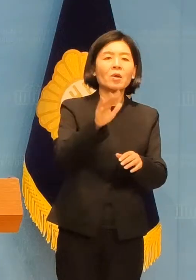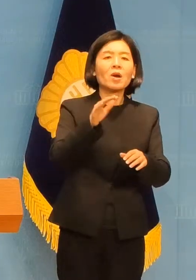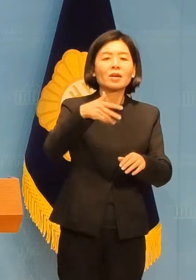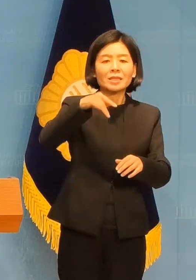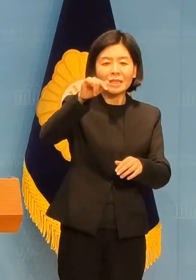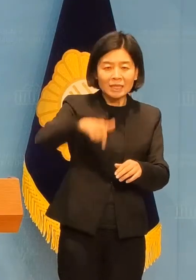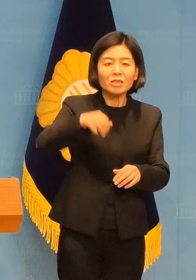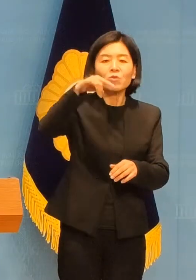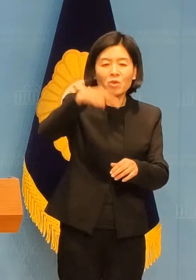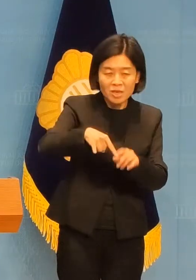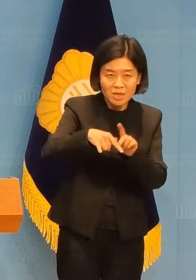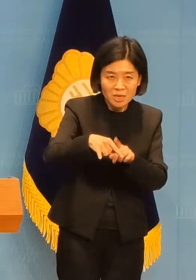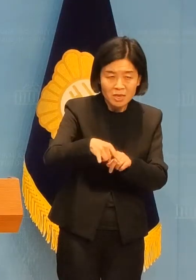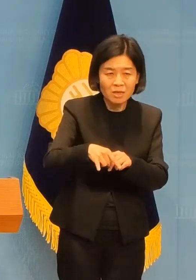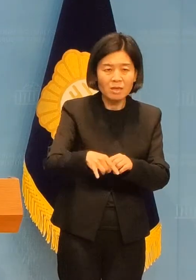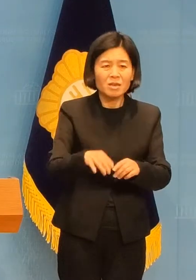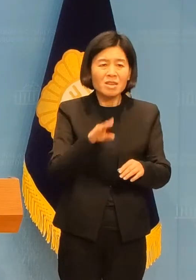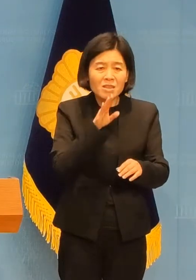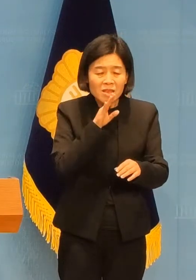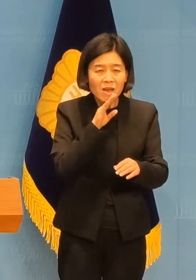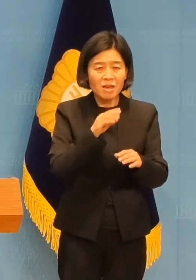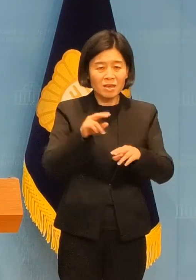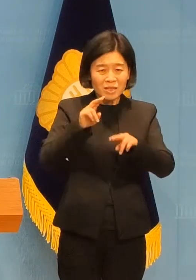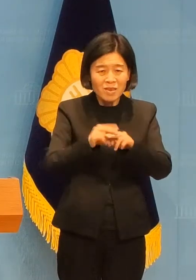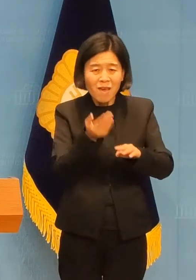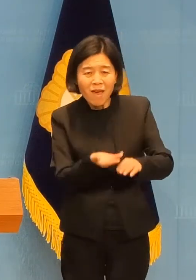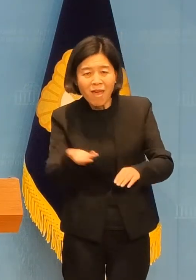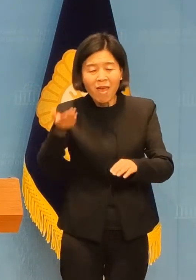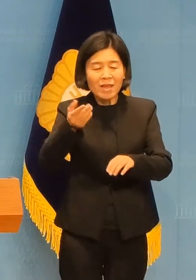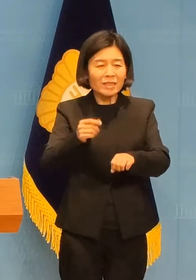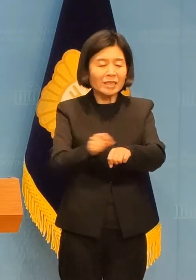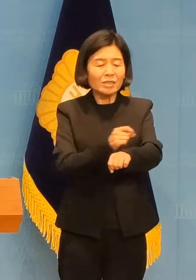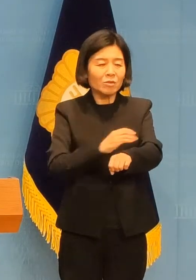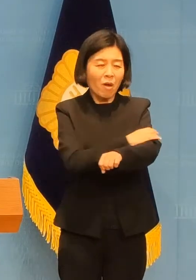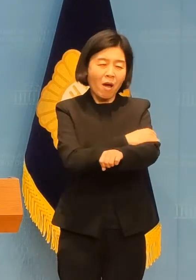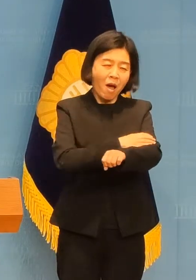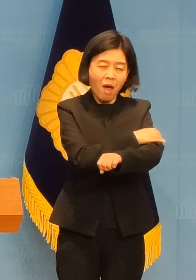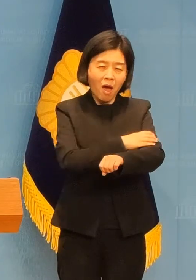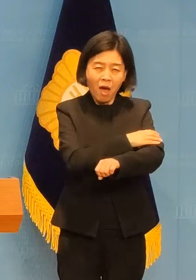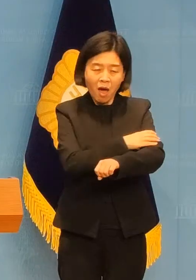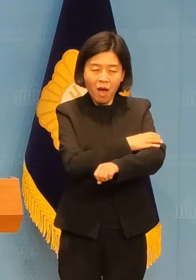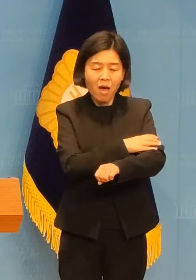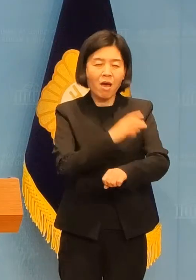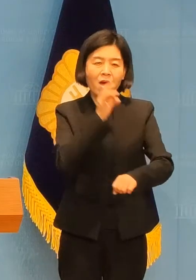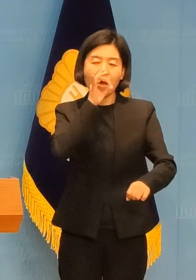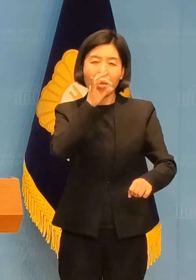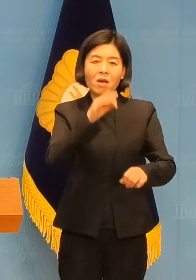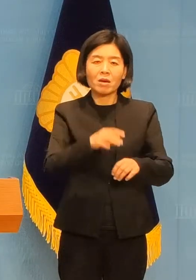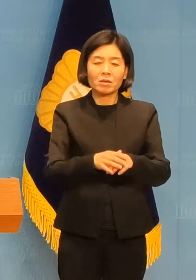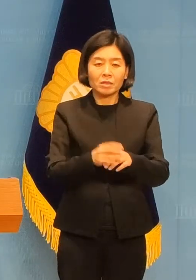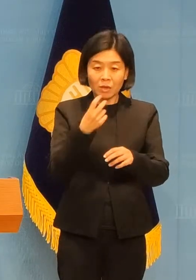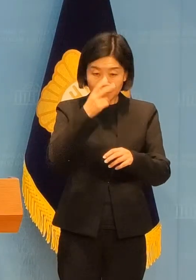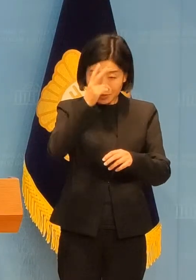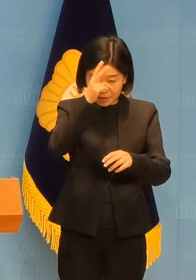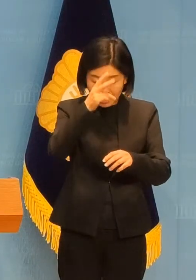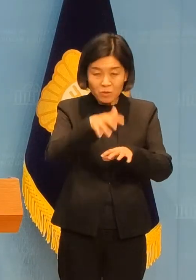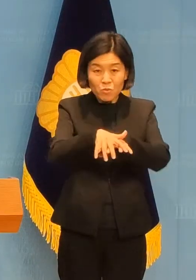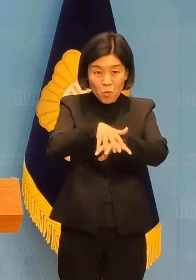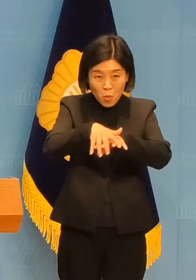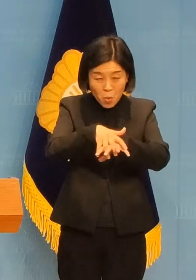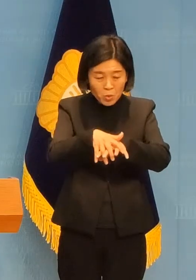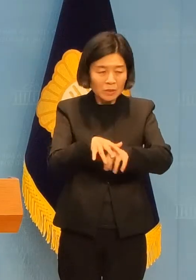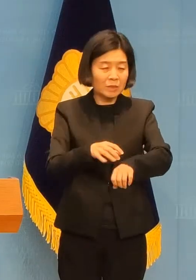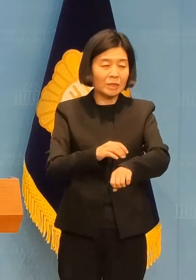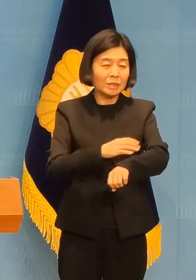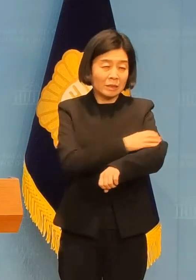만들어 특권적 지위를 누리는 것은 정당하지 않습니다. 스스로 조직을 특권화한 것은 용납될 수